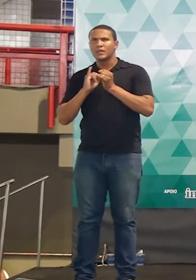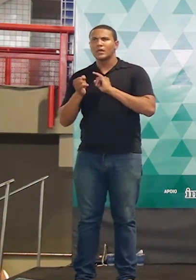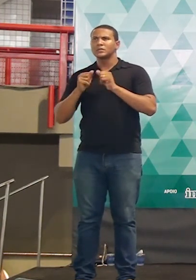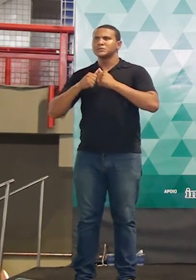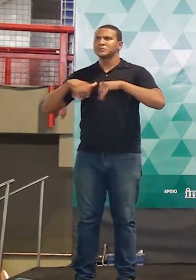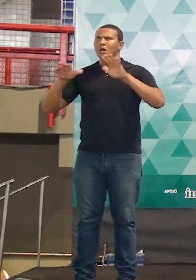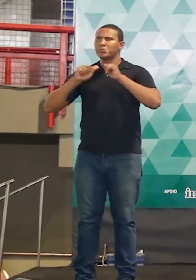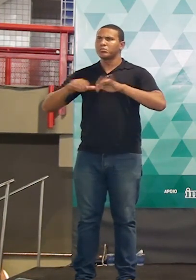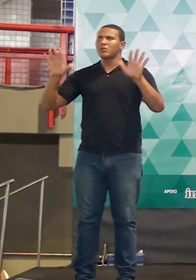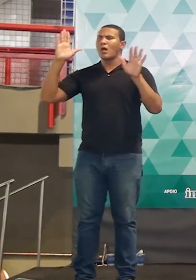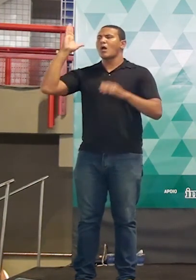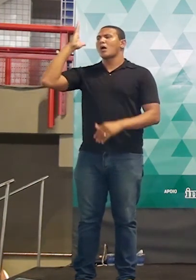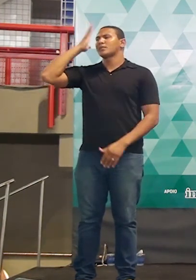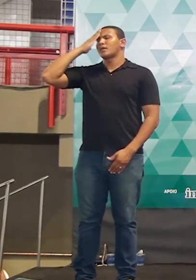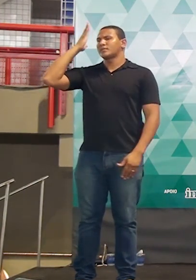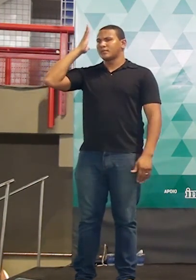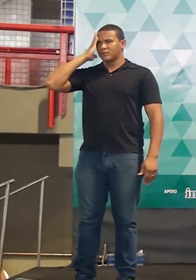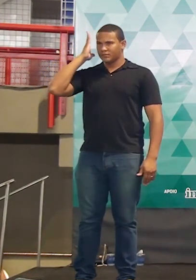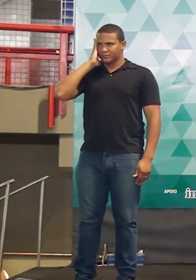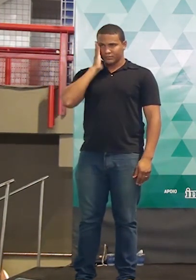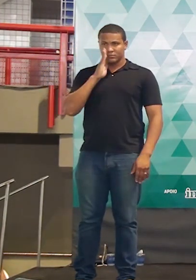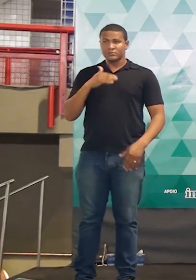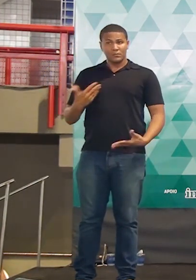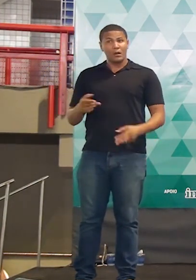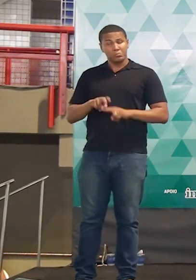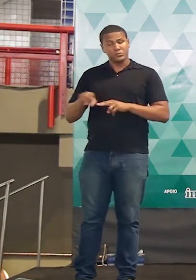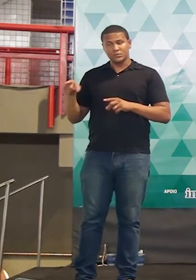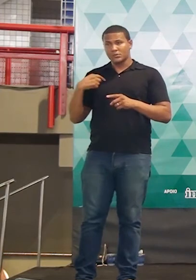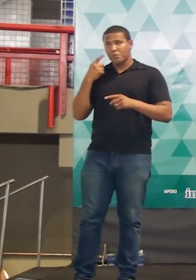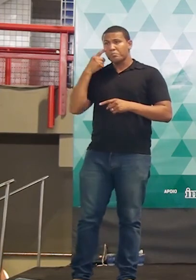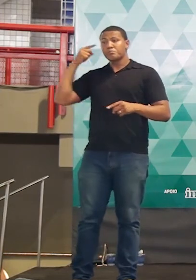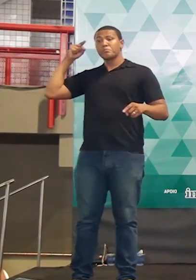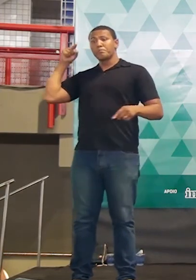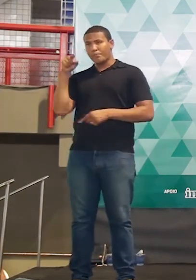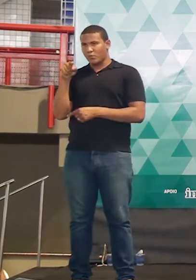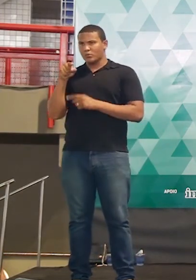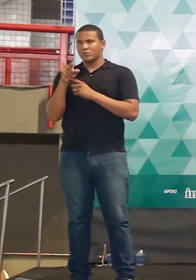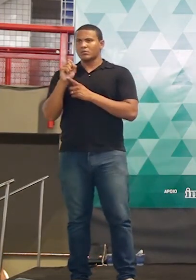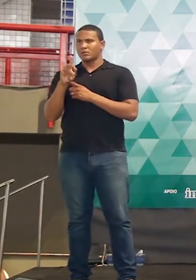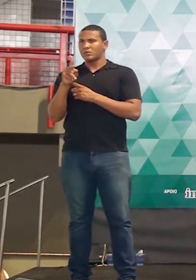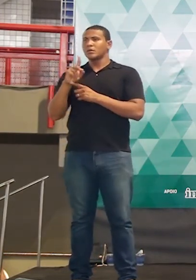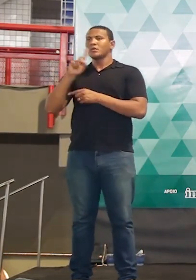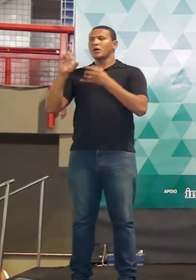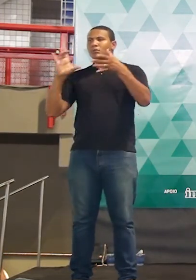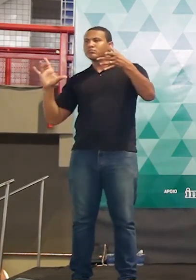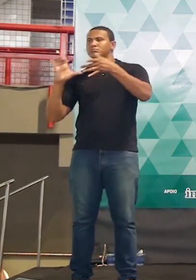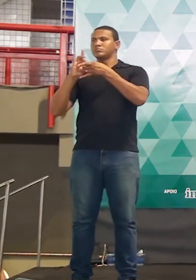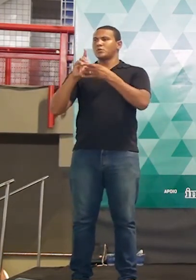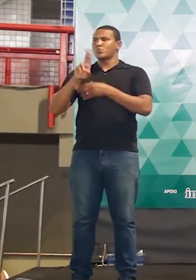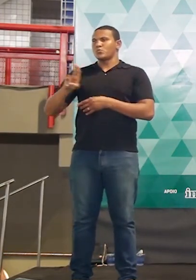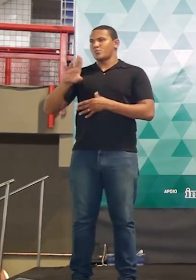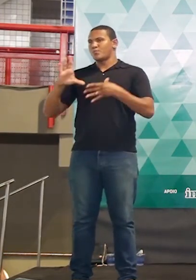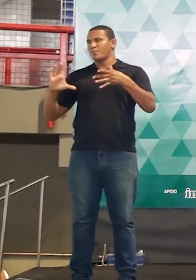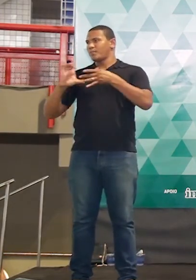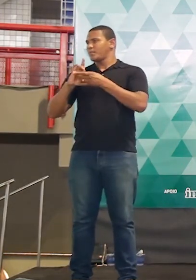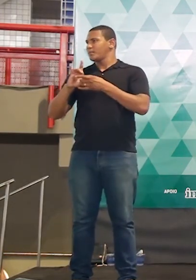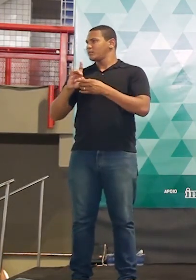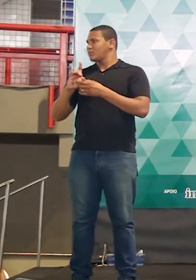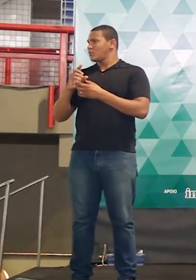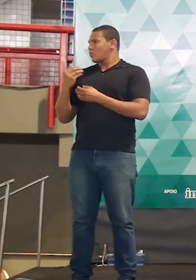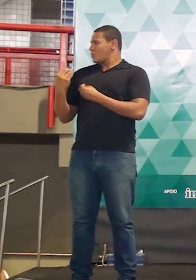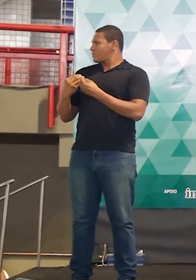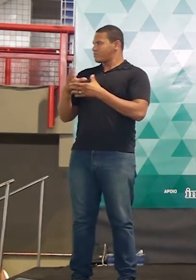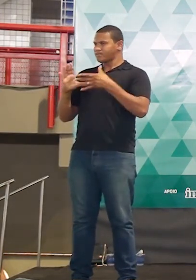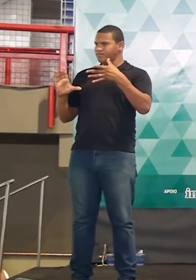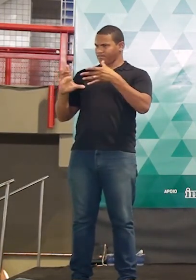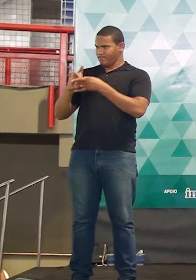aí vai, nas redes sociais. Eu coloco um ponto e uso um conector. Esse conector, ele não